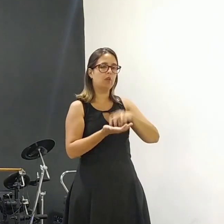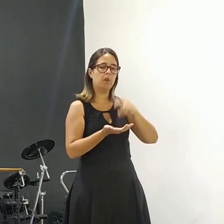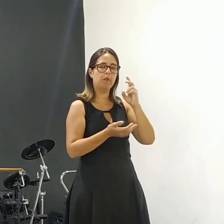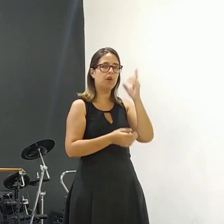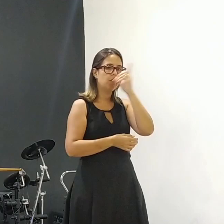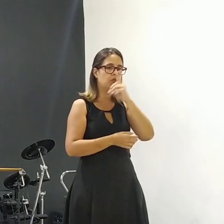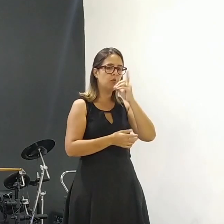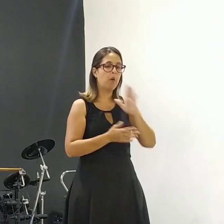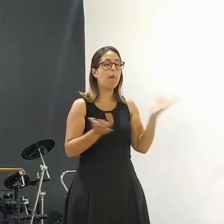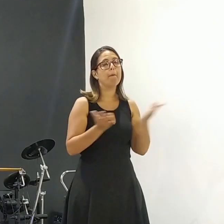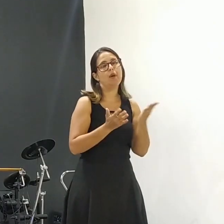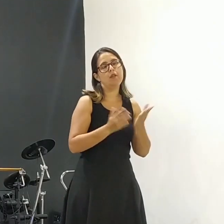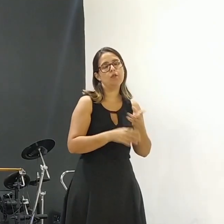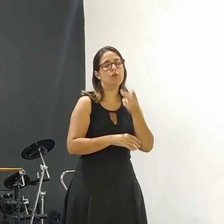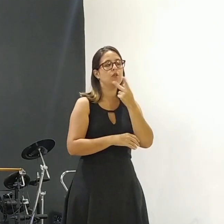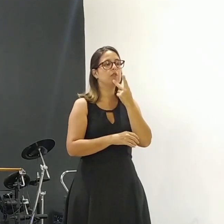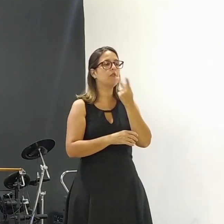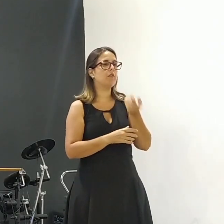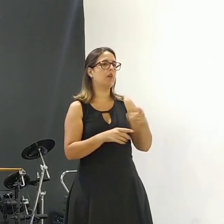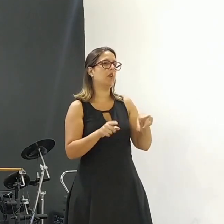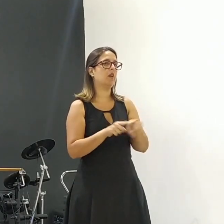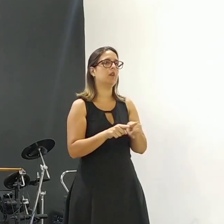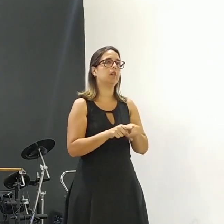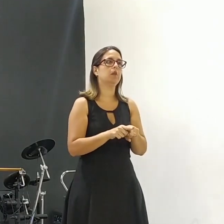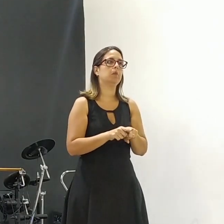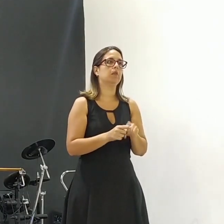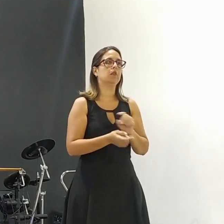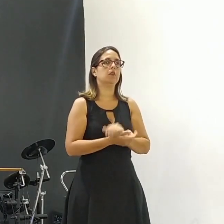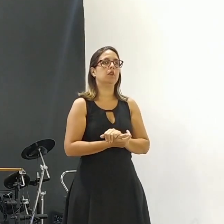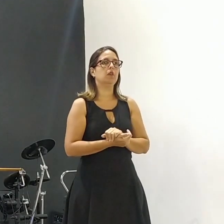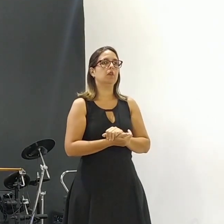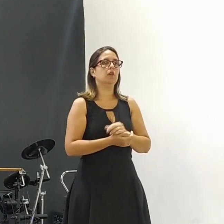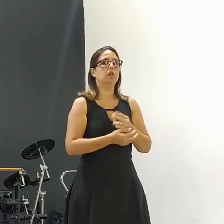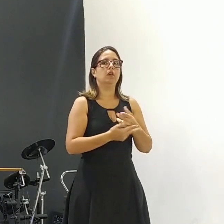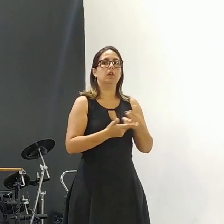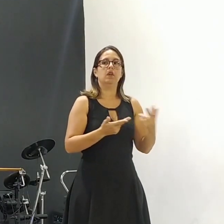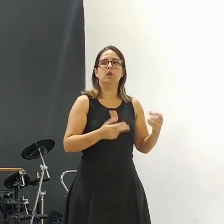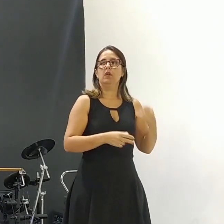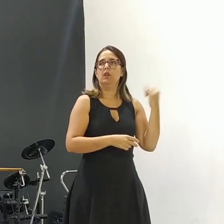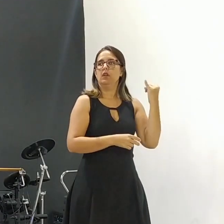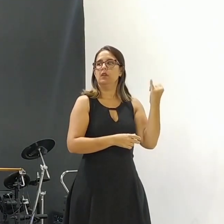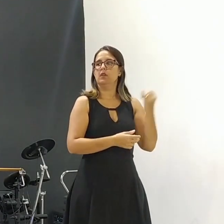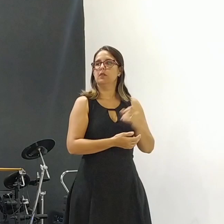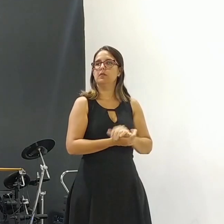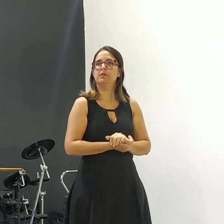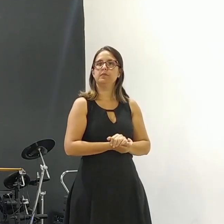Mas hoje eu quero falar também de coisas importantes.